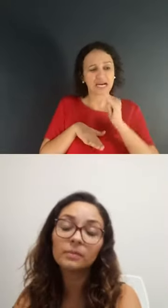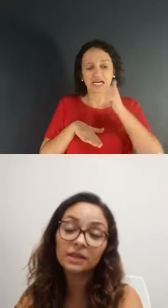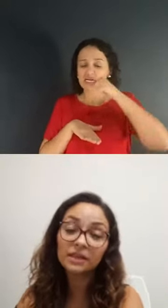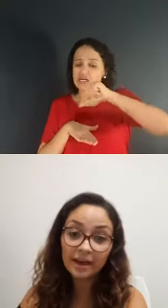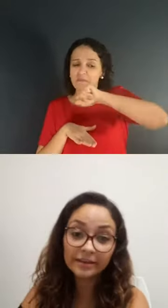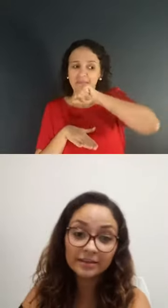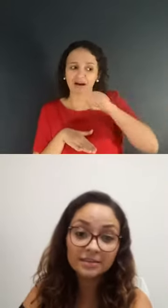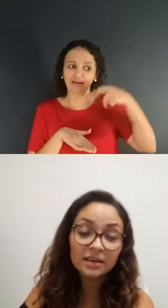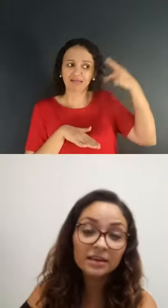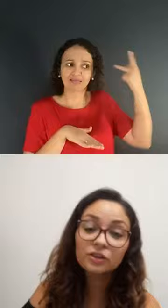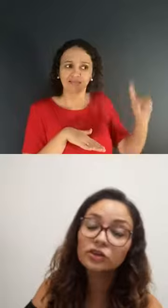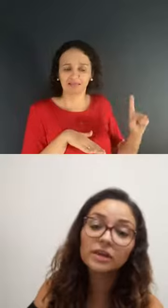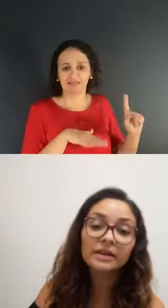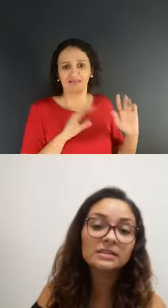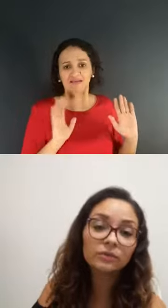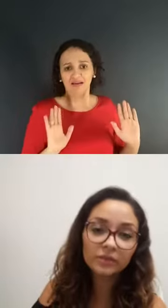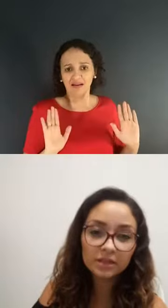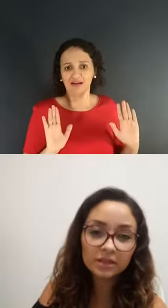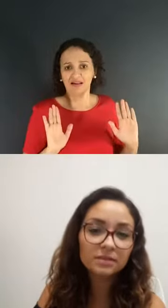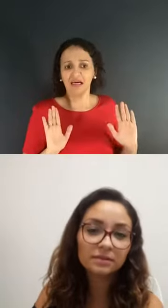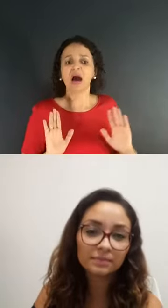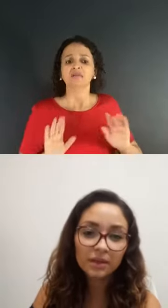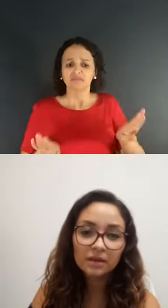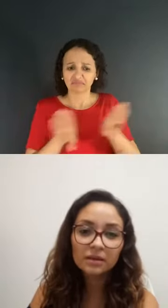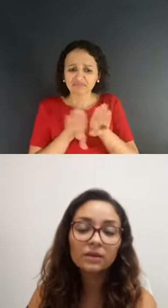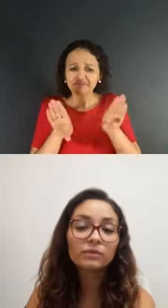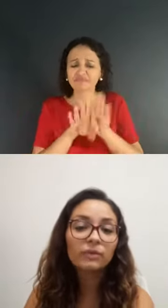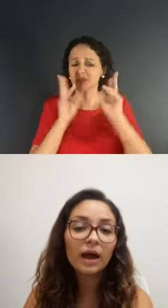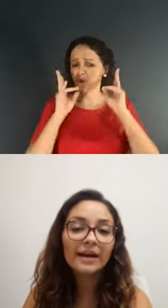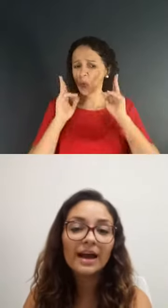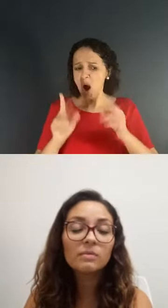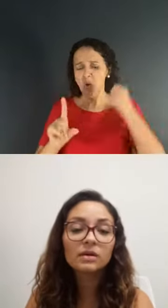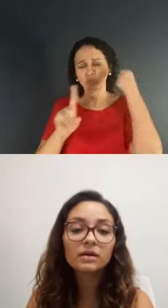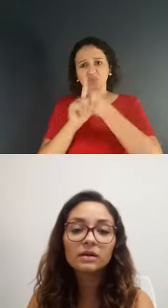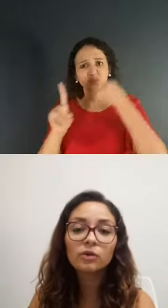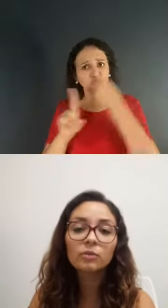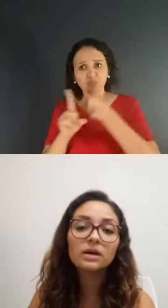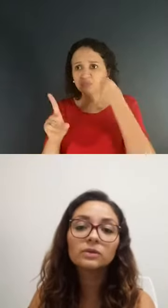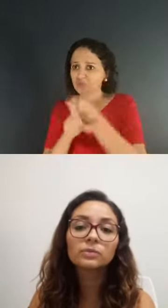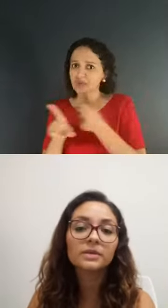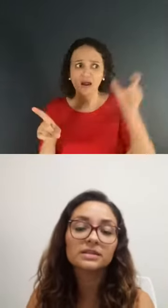ou de familiares que tinha agressão física. Então